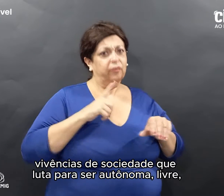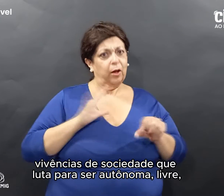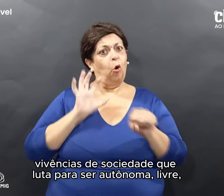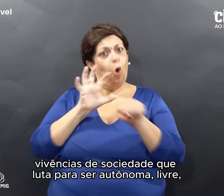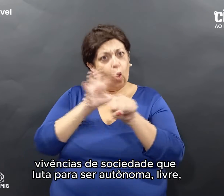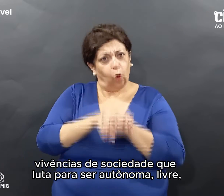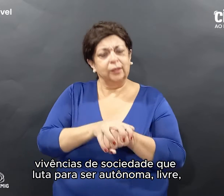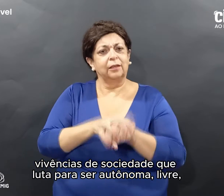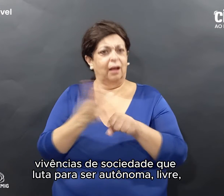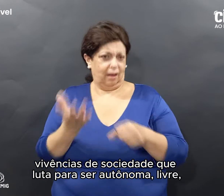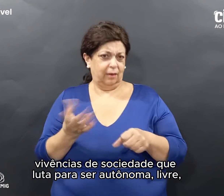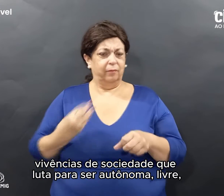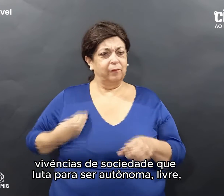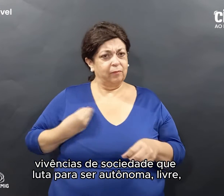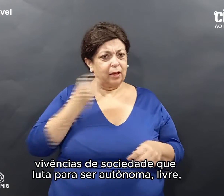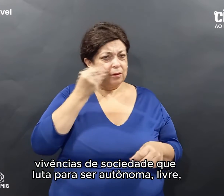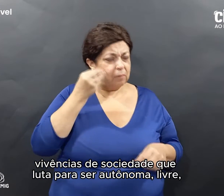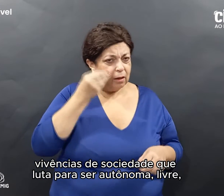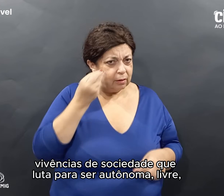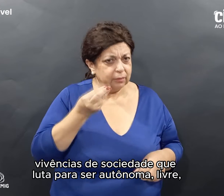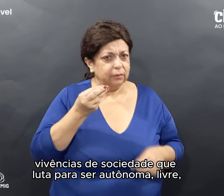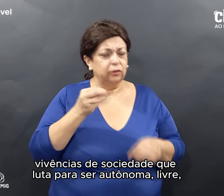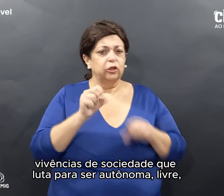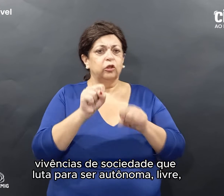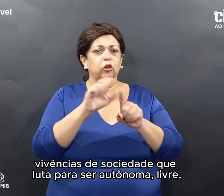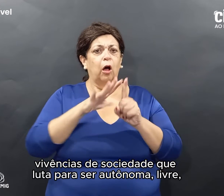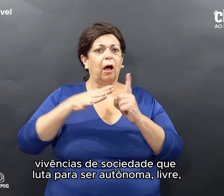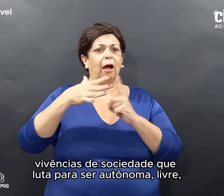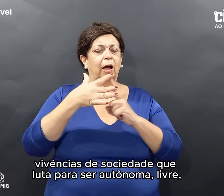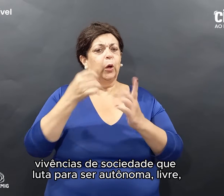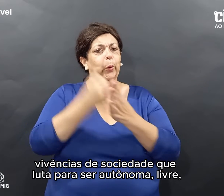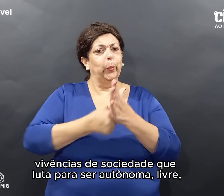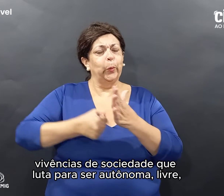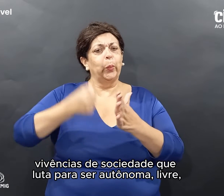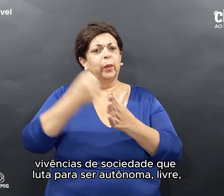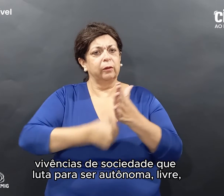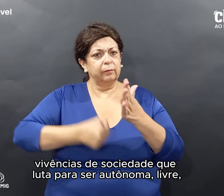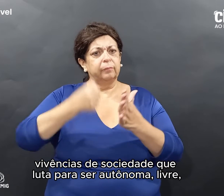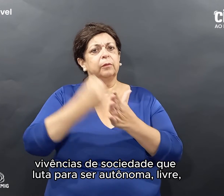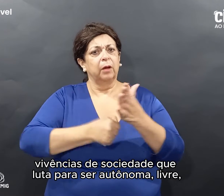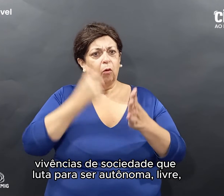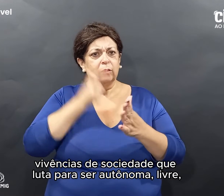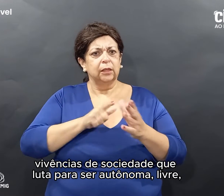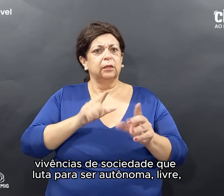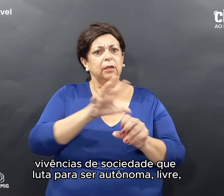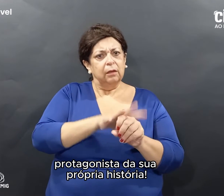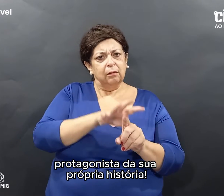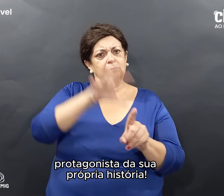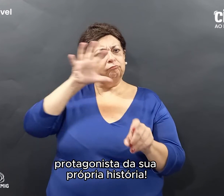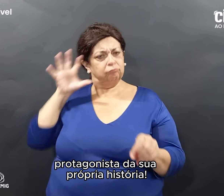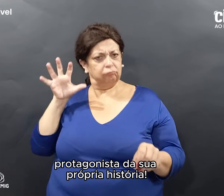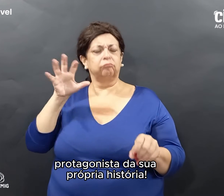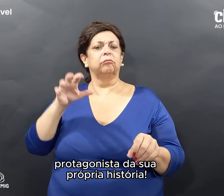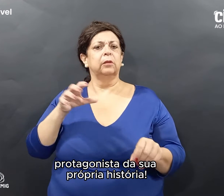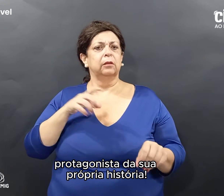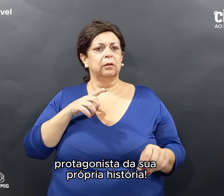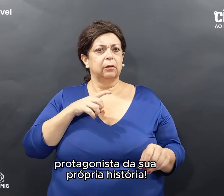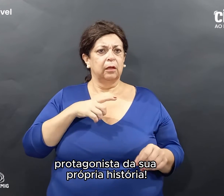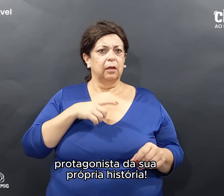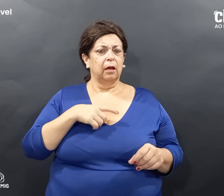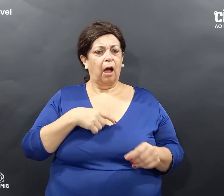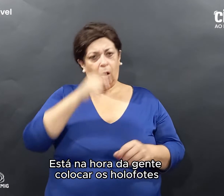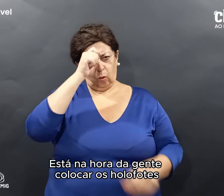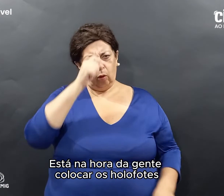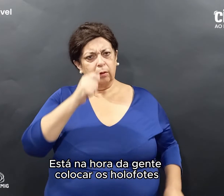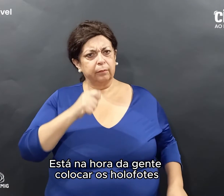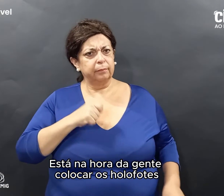colonialidade, vivências de sociedade que luta, né, para ser autônoma, livre, protagonista da sua própria